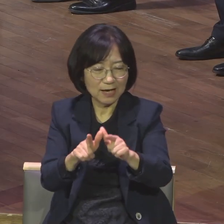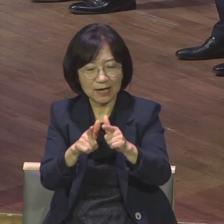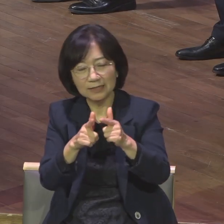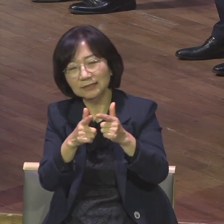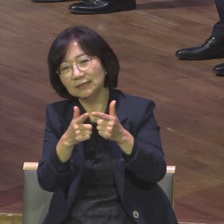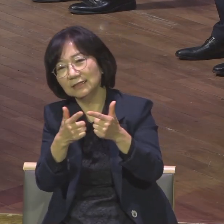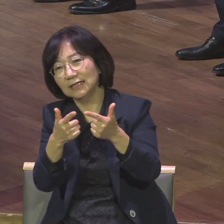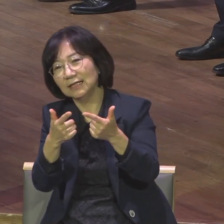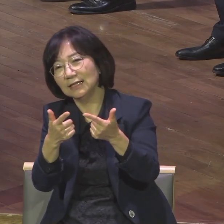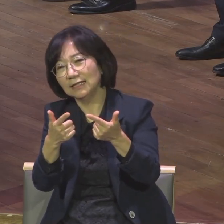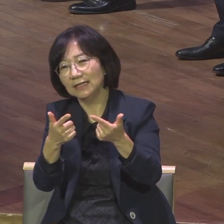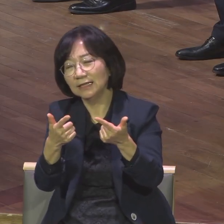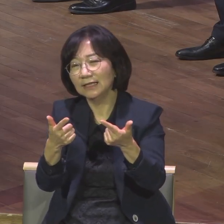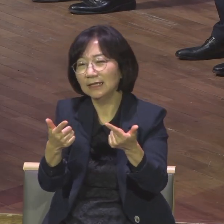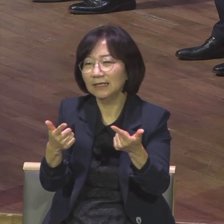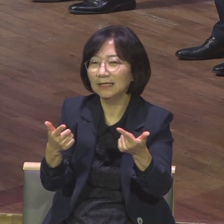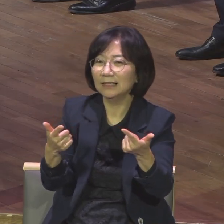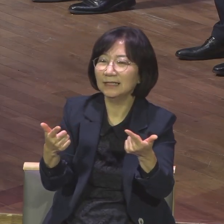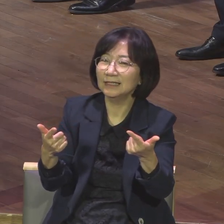아끼지 않으리